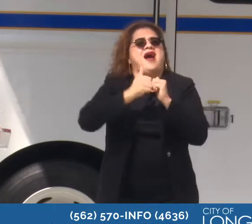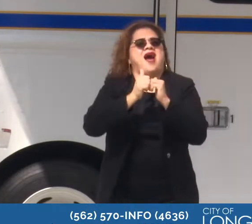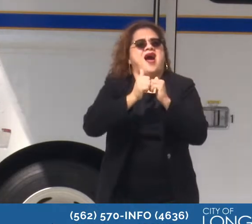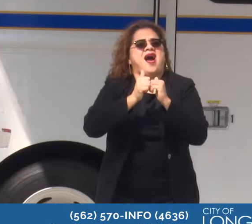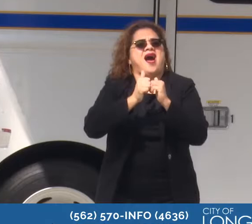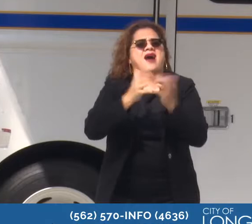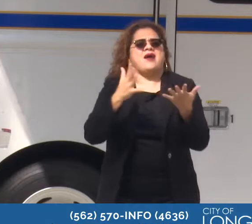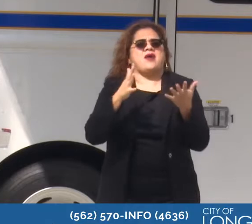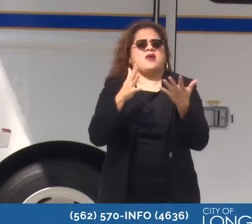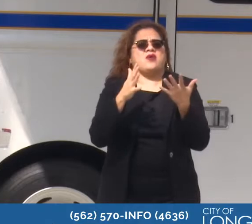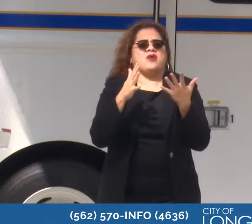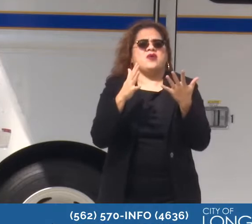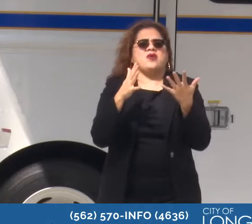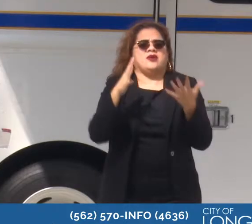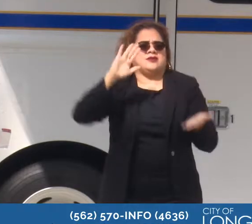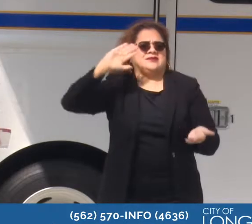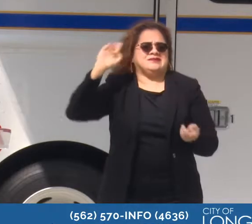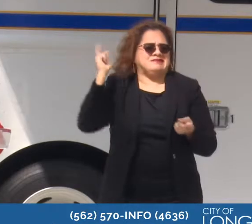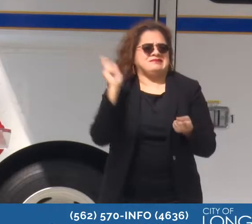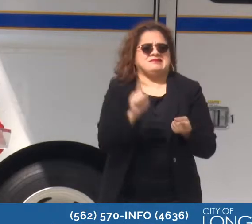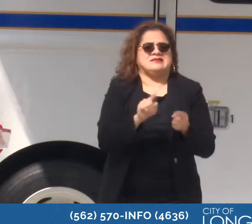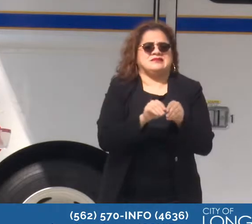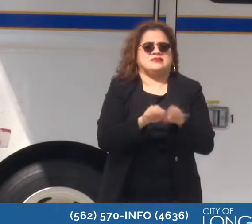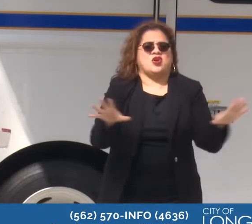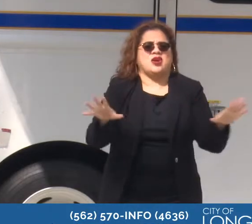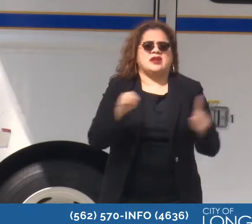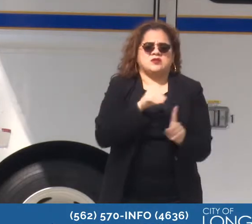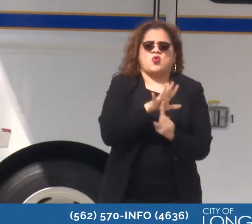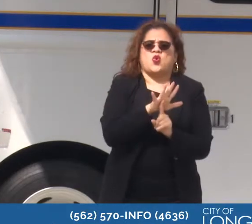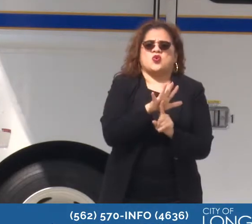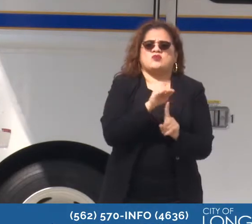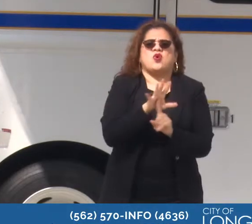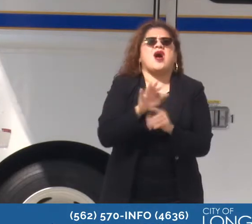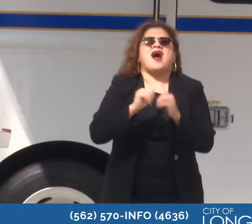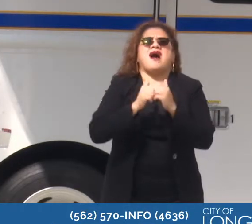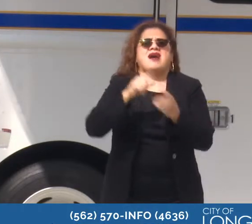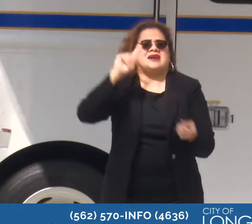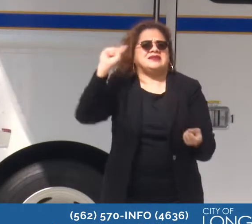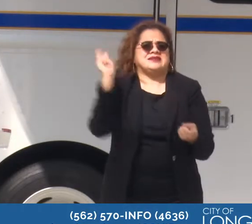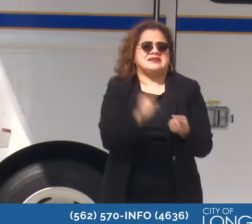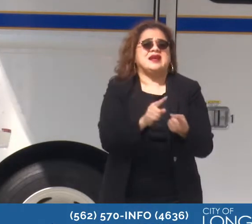el contagio de COVID-19, y eso incluye las pruebas.